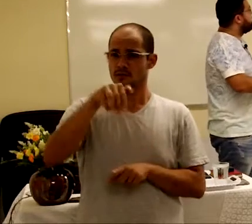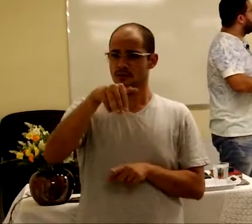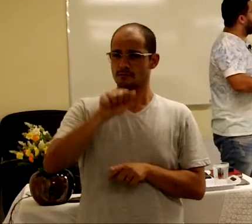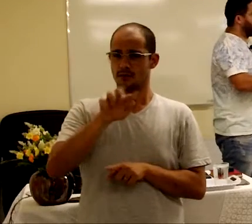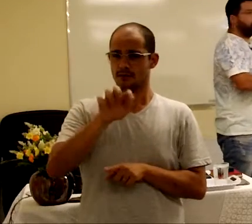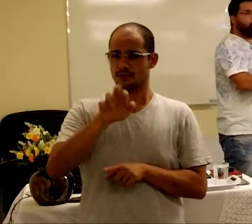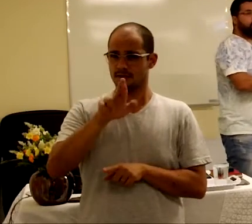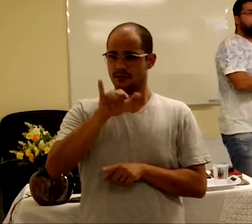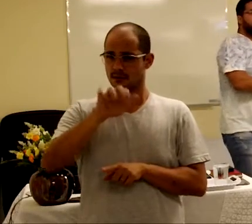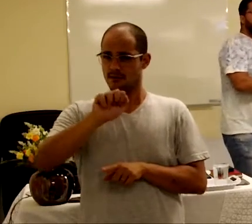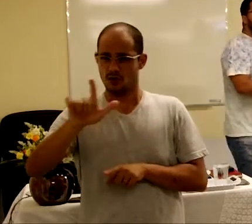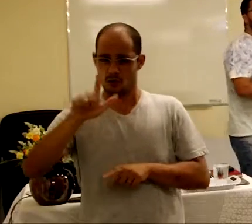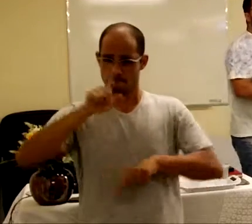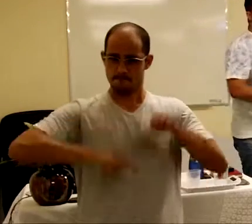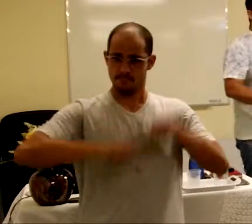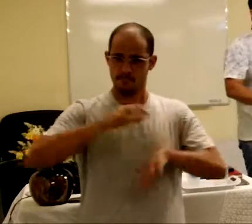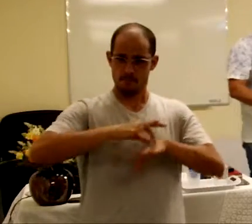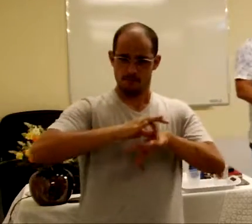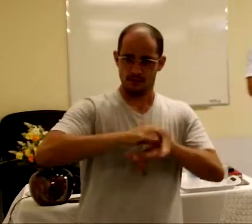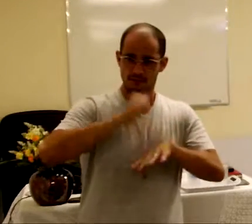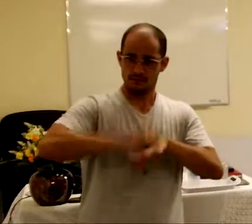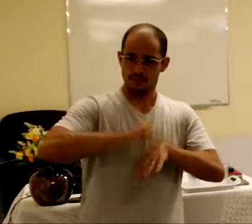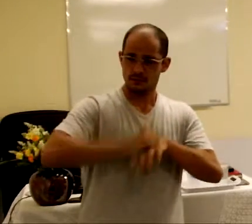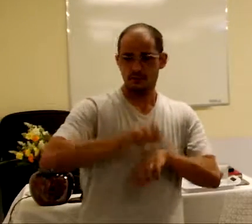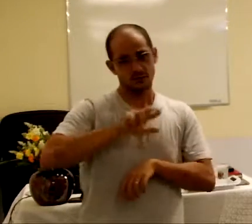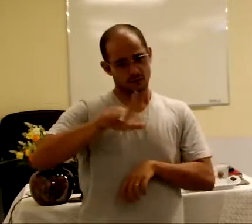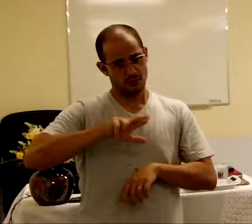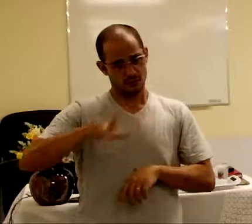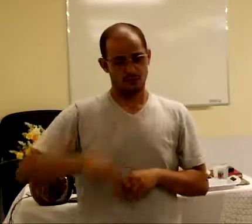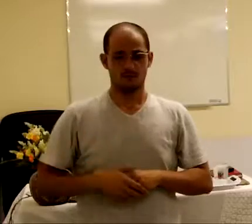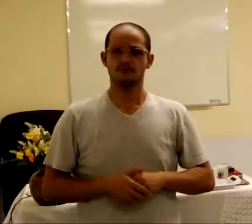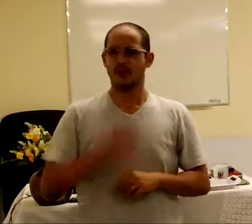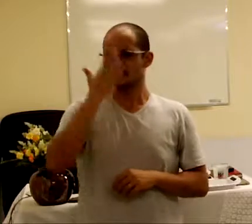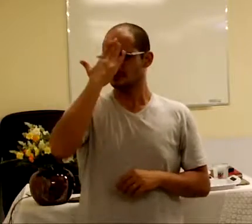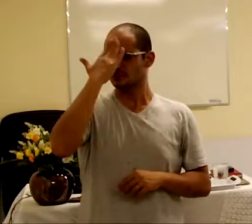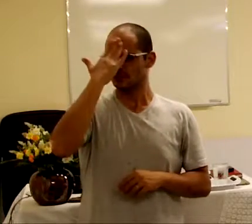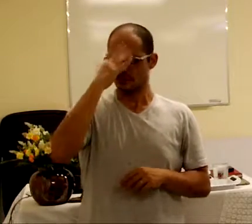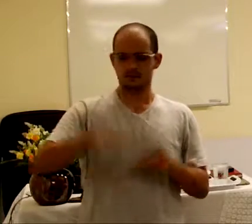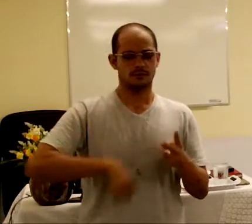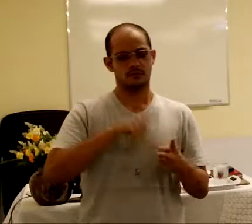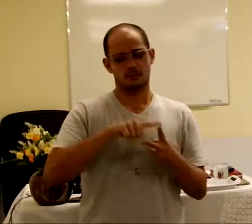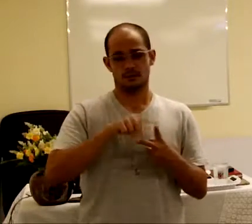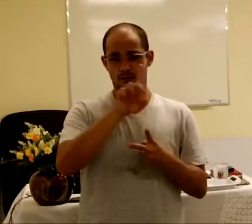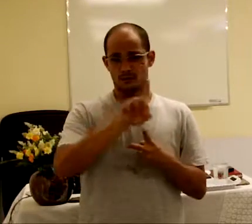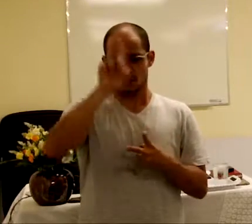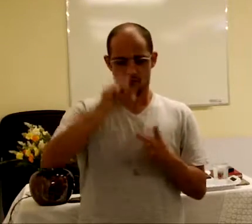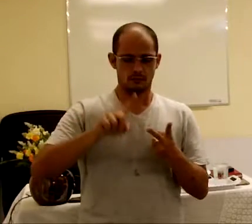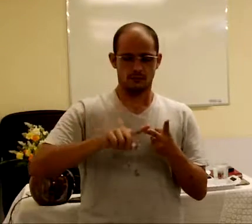não é matéria, né? Nós sabemos pela doutrina espírita que há 3 elementos básicos do universo: Deus, Espírito e